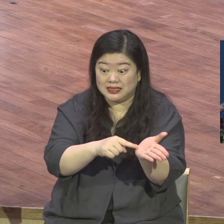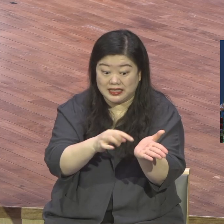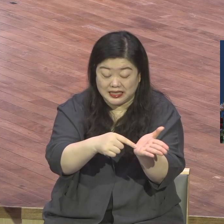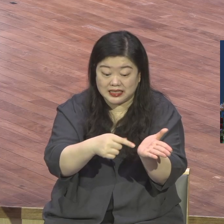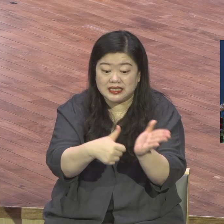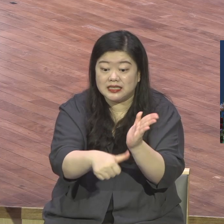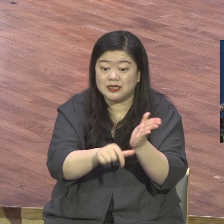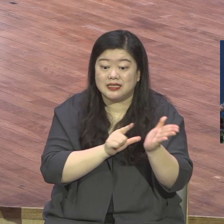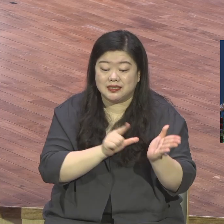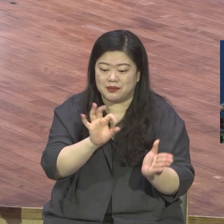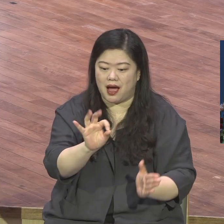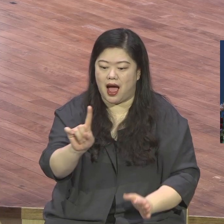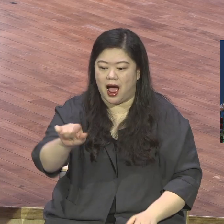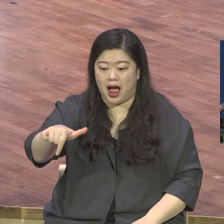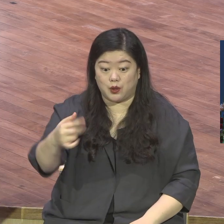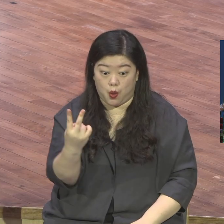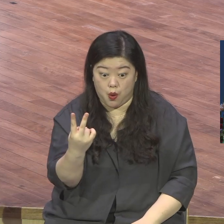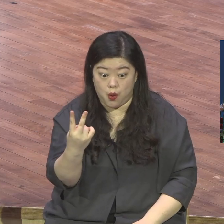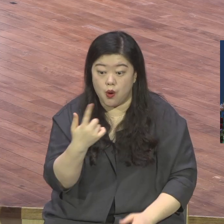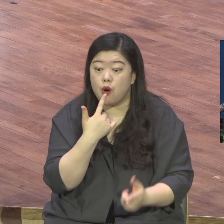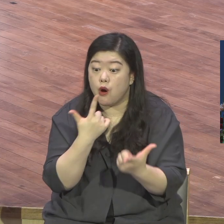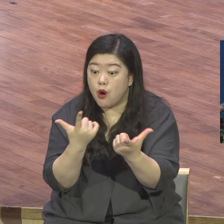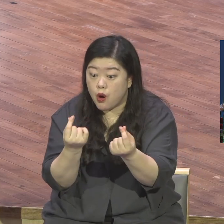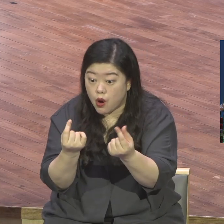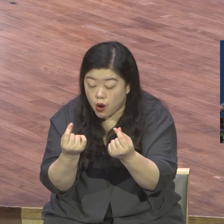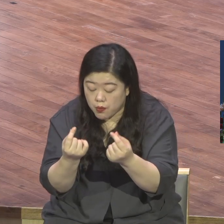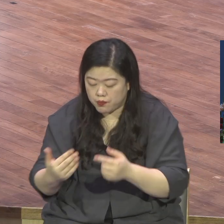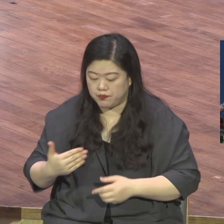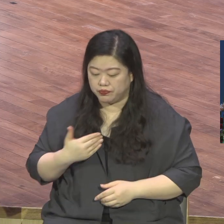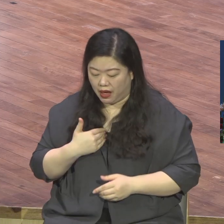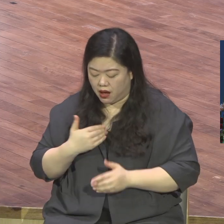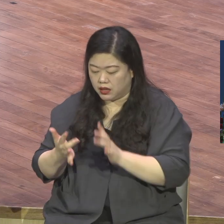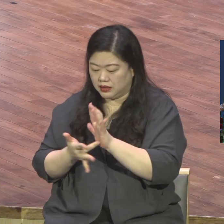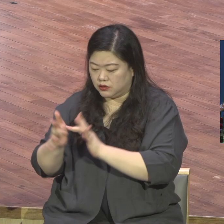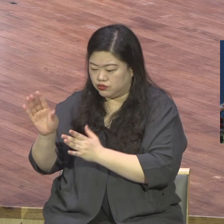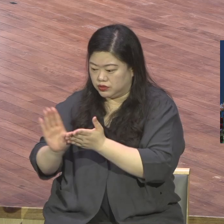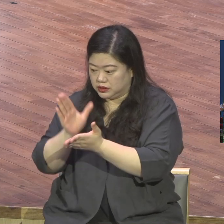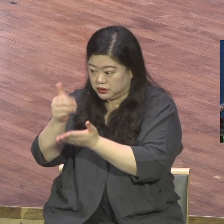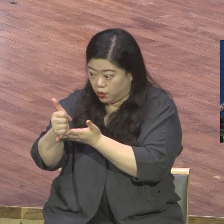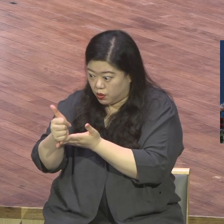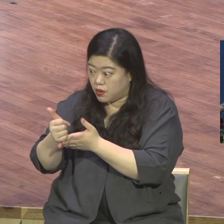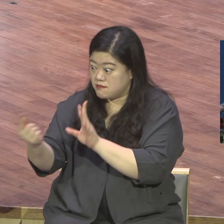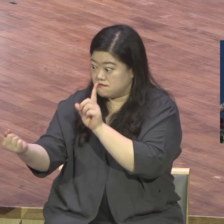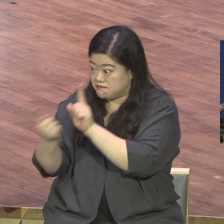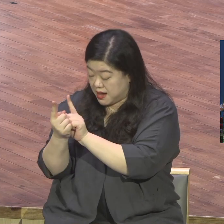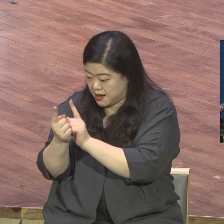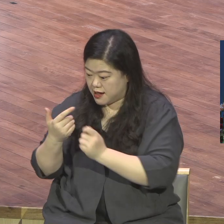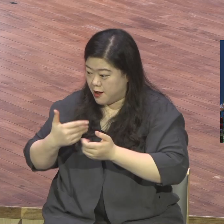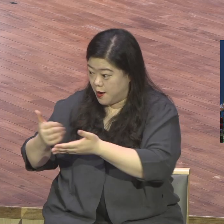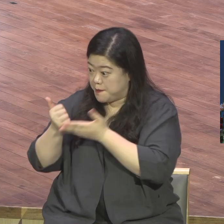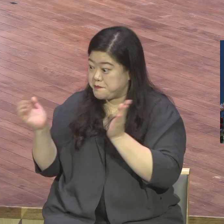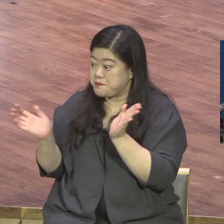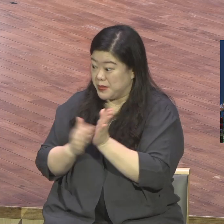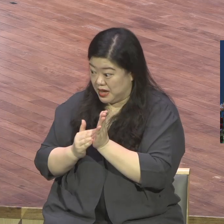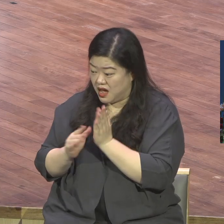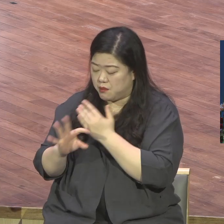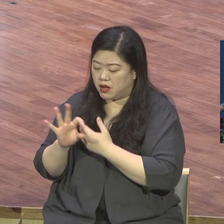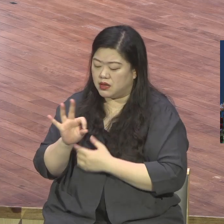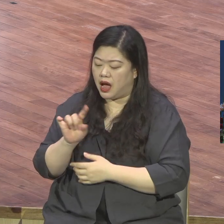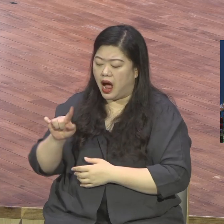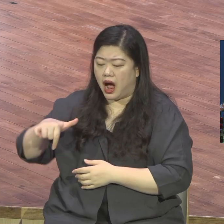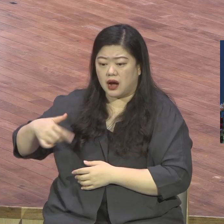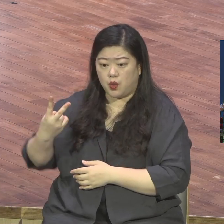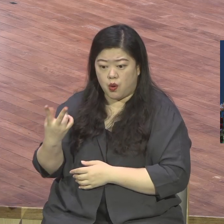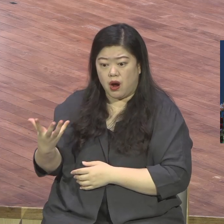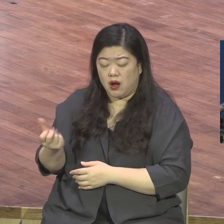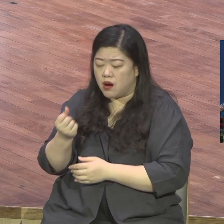그리스도가 되면 그리스도가 모든 문제 해결자라고 다 났다고 하면 먼저 체질이에요. 먼저 체질. 먼저 화해하고